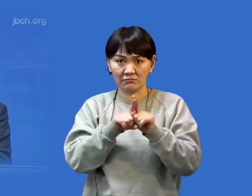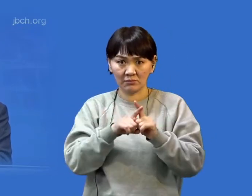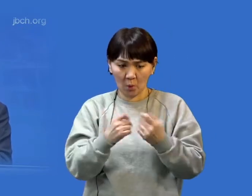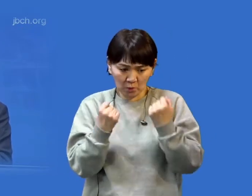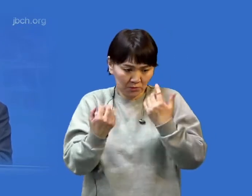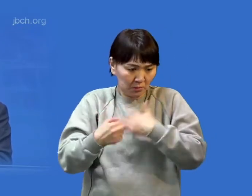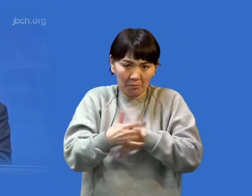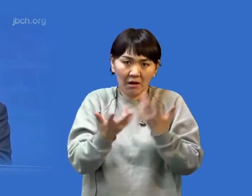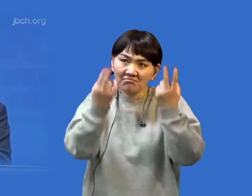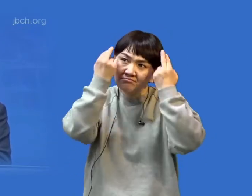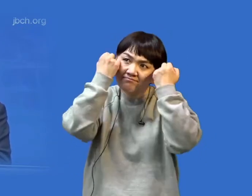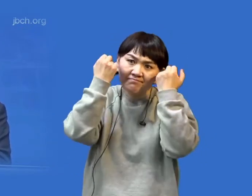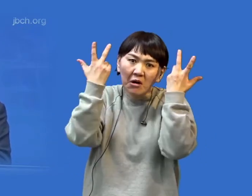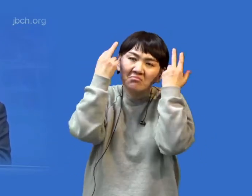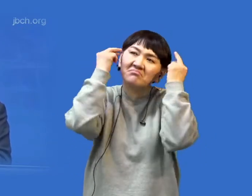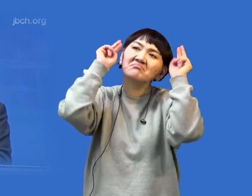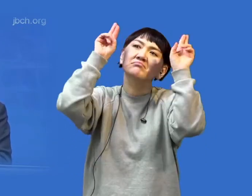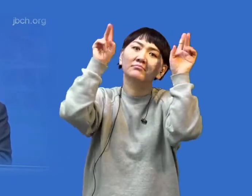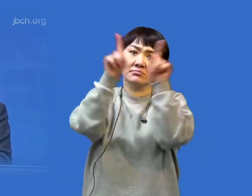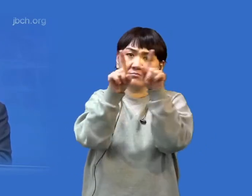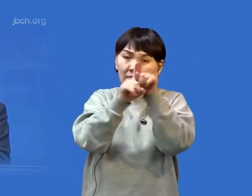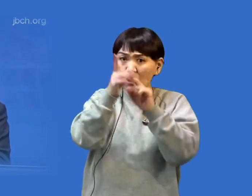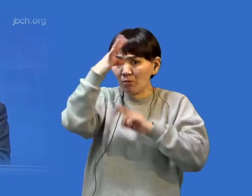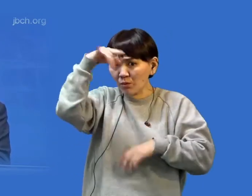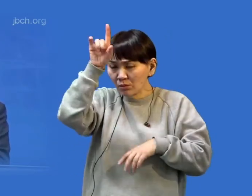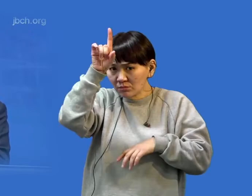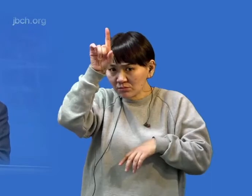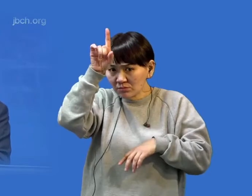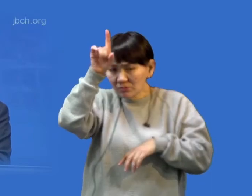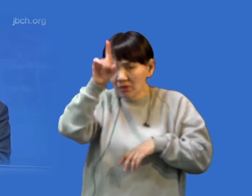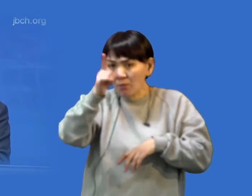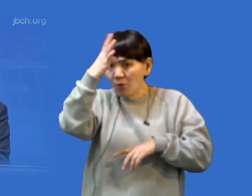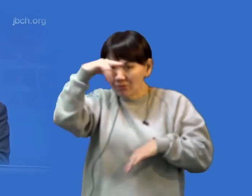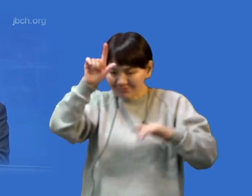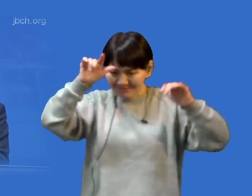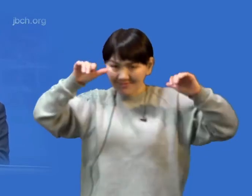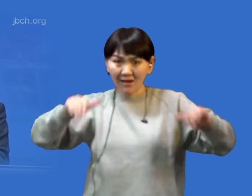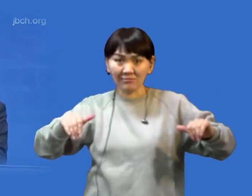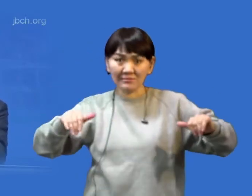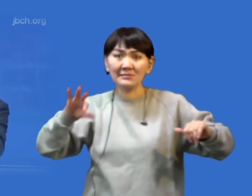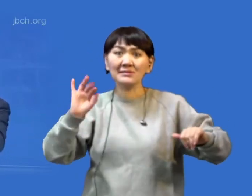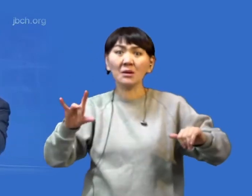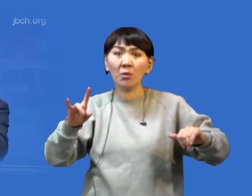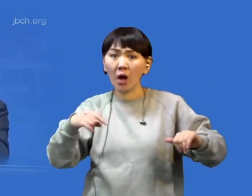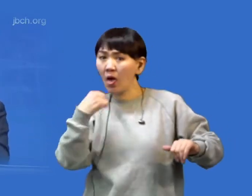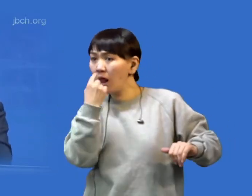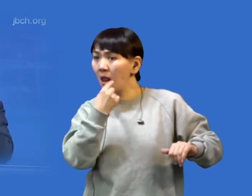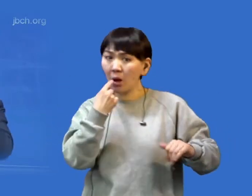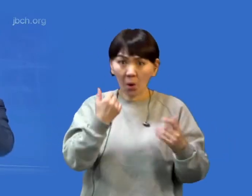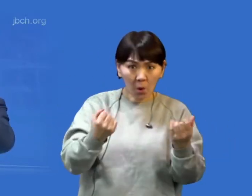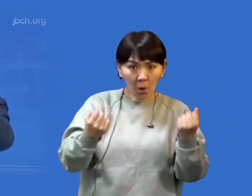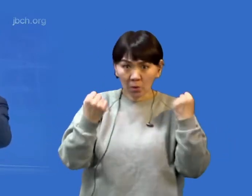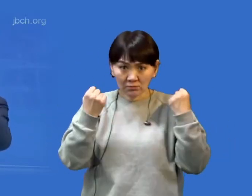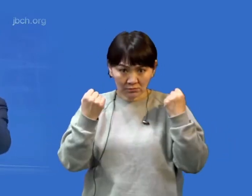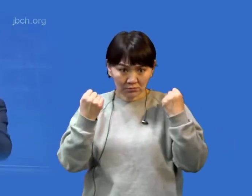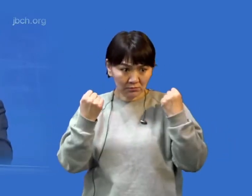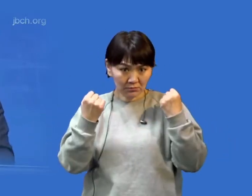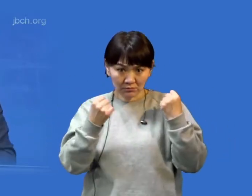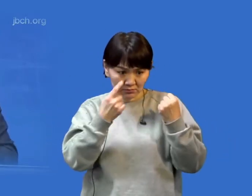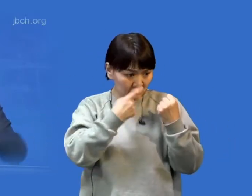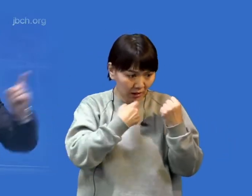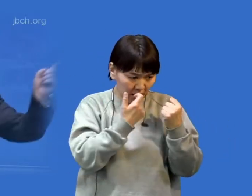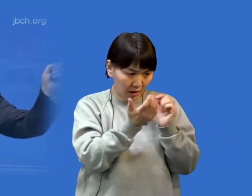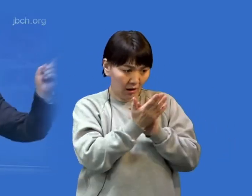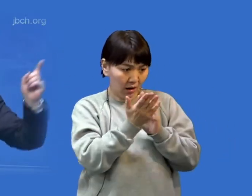юу вэ? Дуулууртай амьдарч чаддаг уу? Бурханы хаанчлал үг хилэндээс хүч чадалд байна. Гэсэн тийм ээ уруулаараа бол сайн байна.